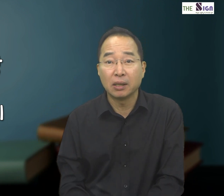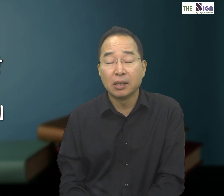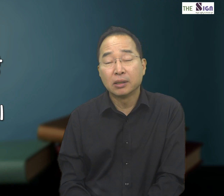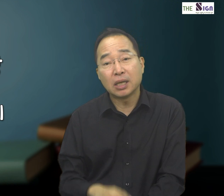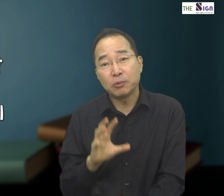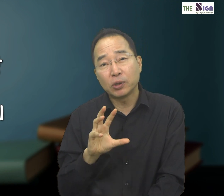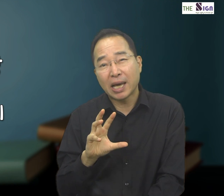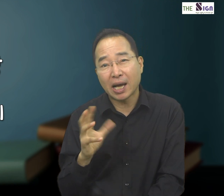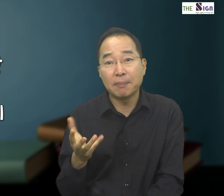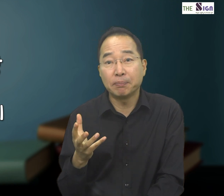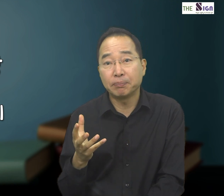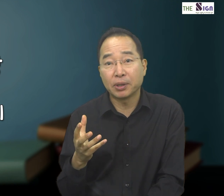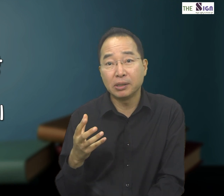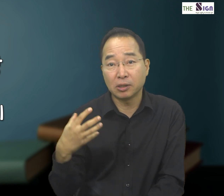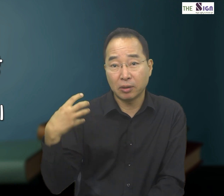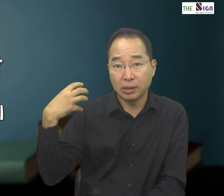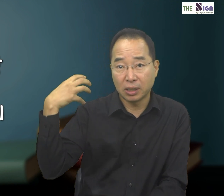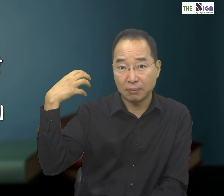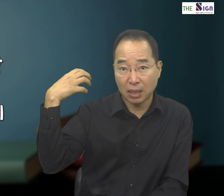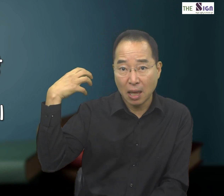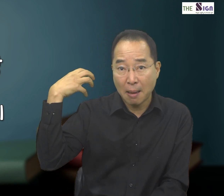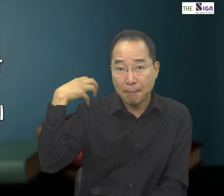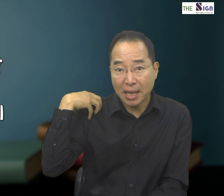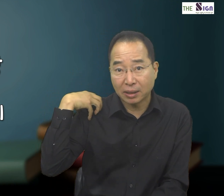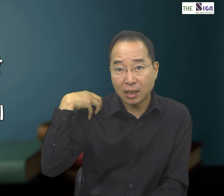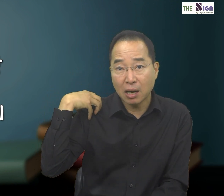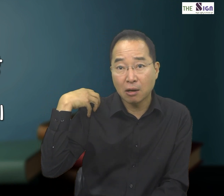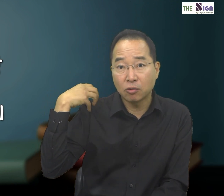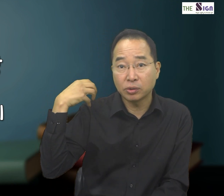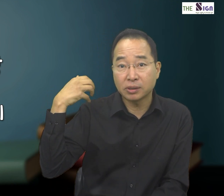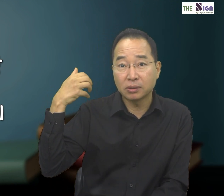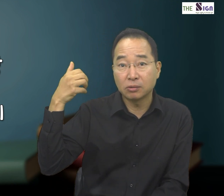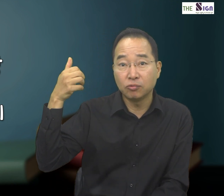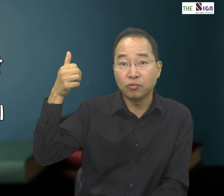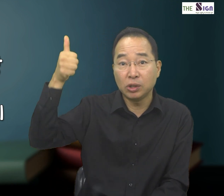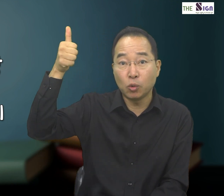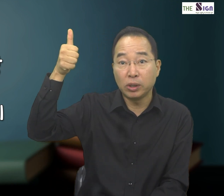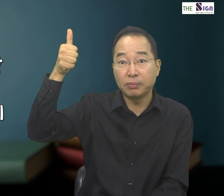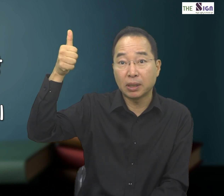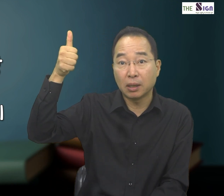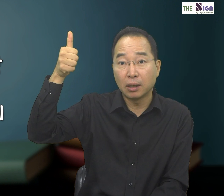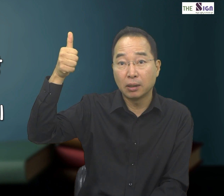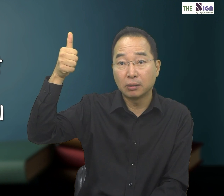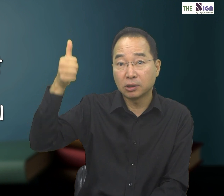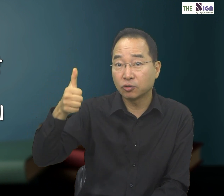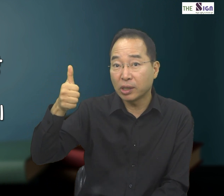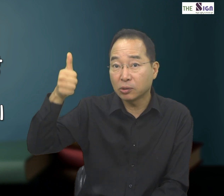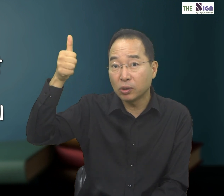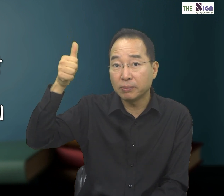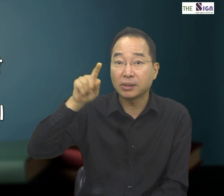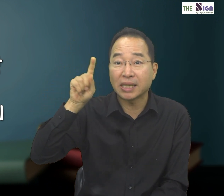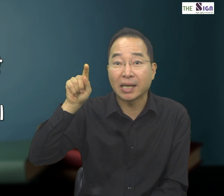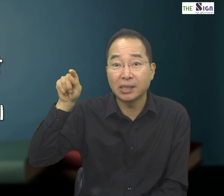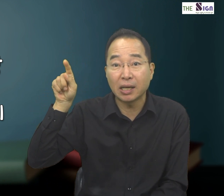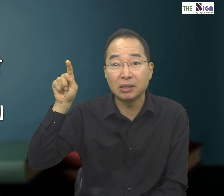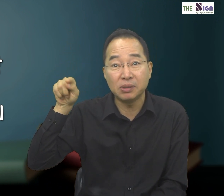그 다음 여기 약간 변해서 이렇게 합니다. 맞다 하고 위로 올립니다. 수화에서 올리면 장이라는 의미